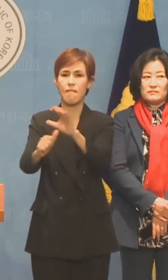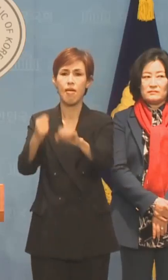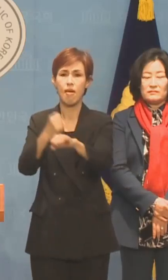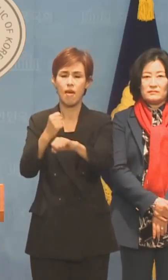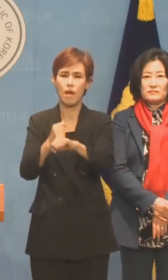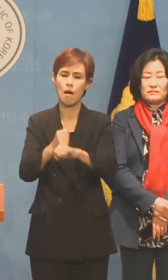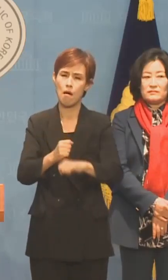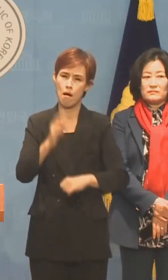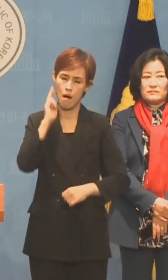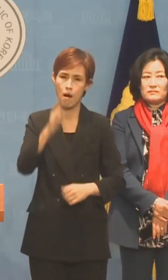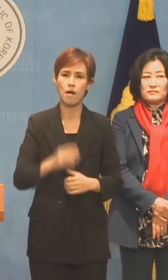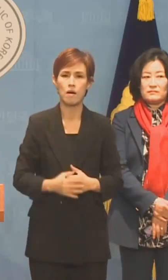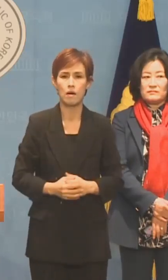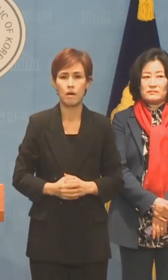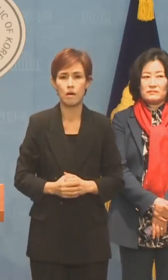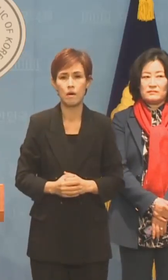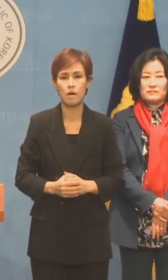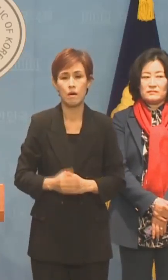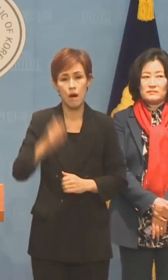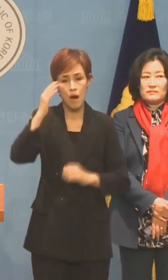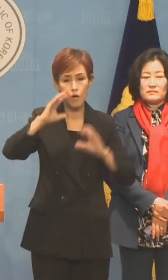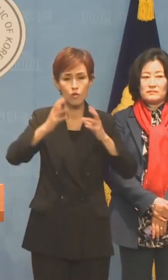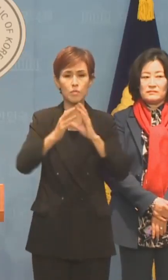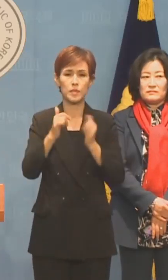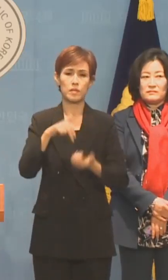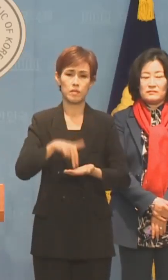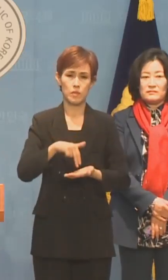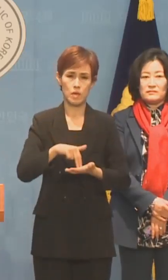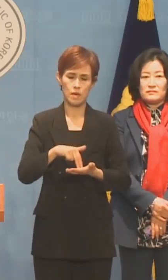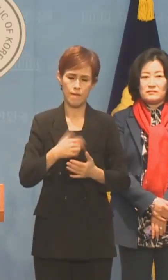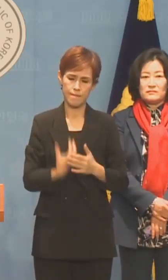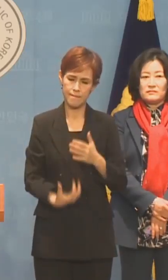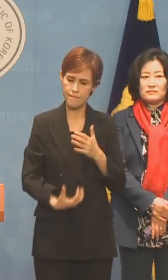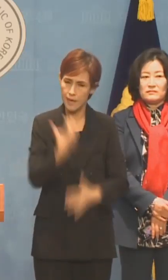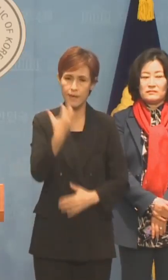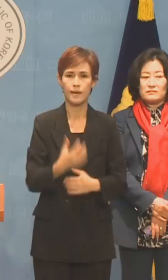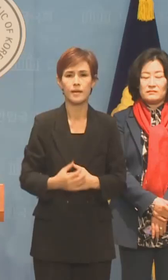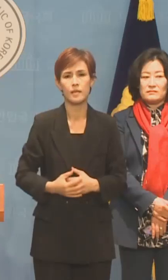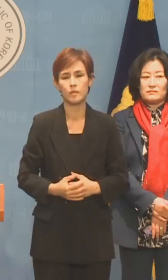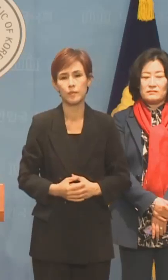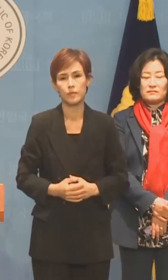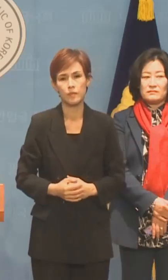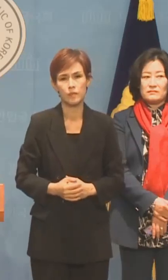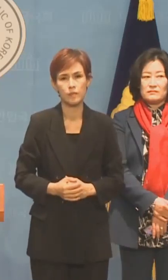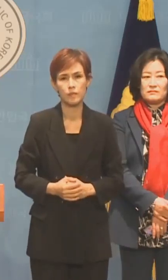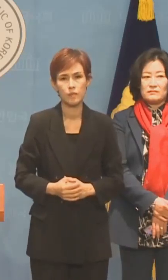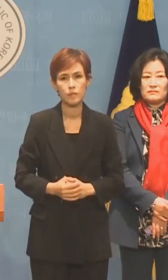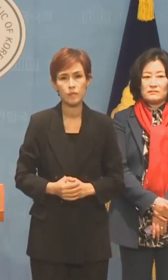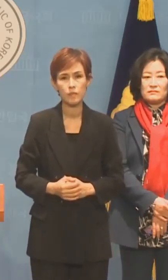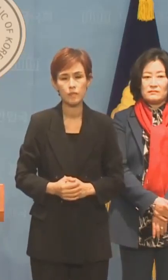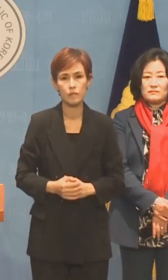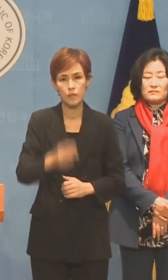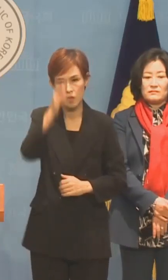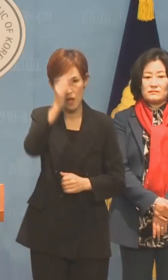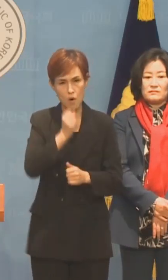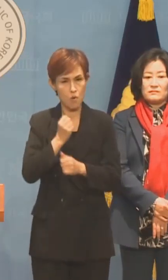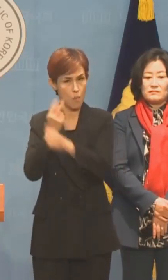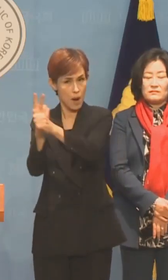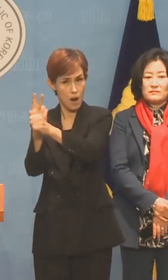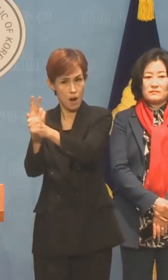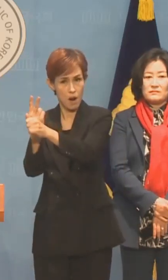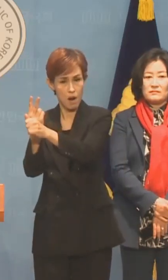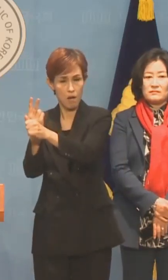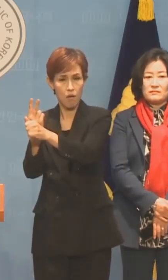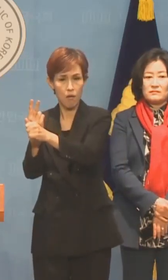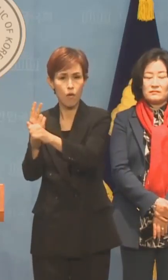따름입니다. 대한민국 국민의 일원으로서 분노하지 않을 수 없는 상황입니다. 고발이 일반